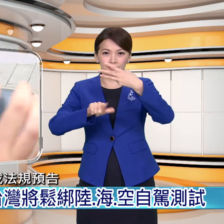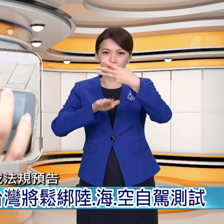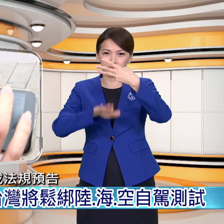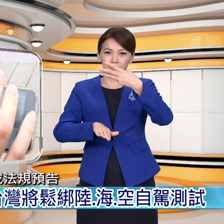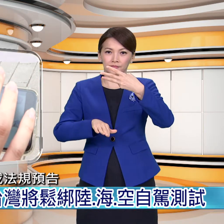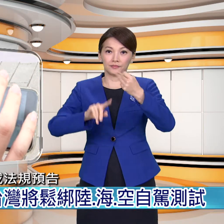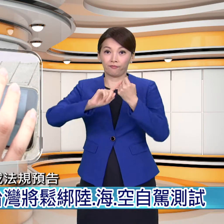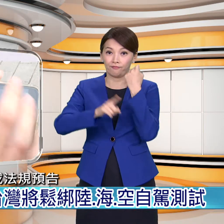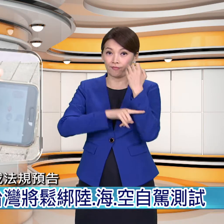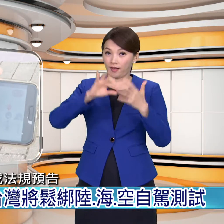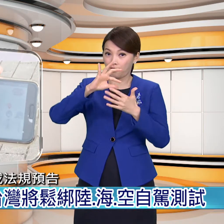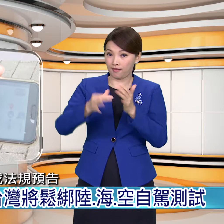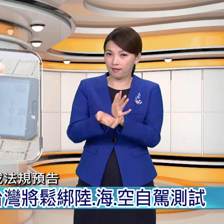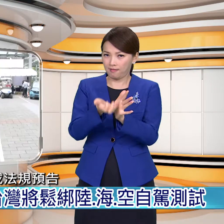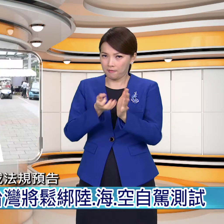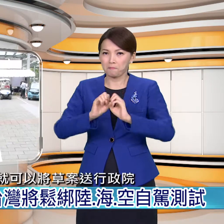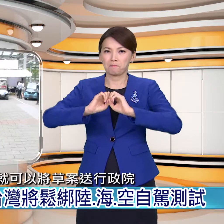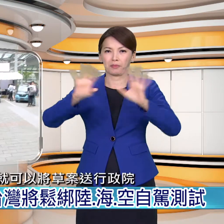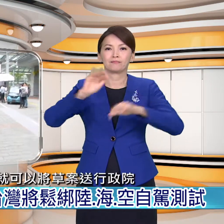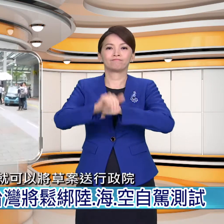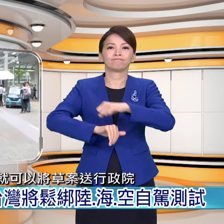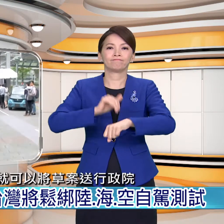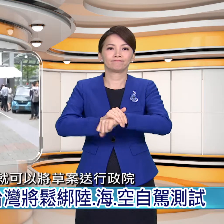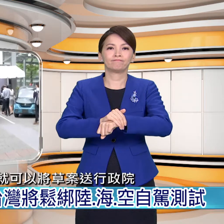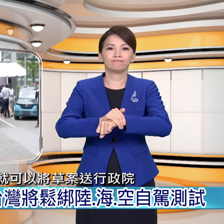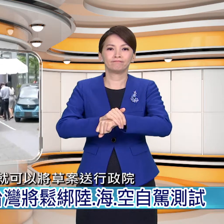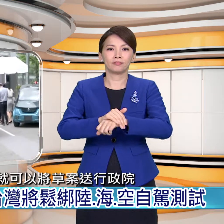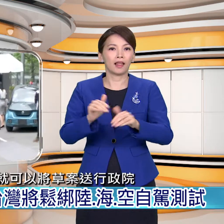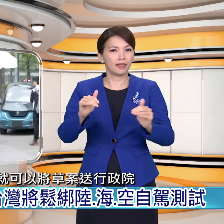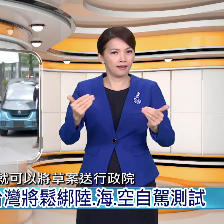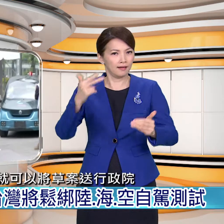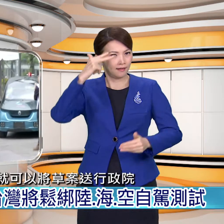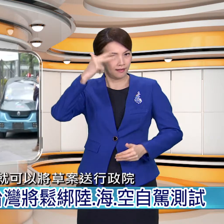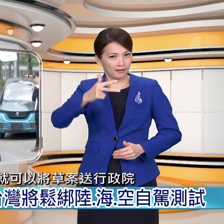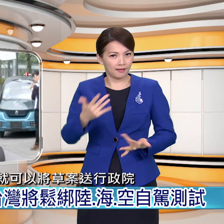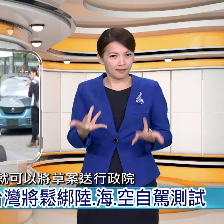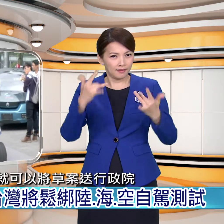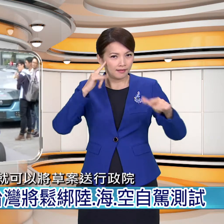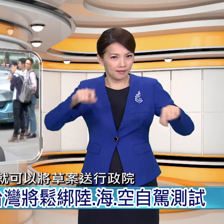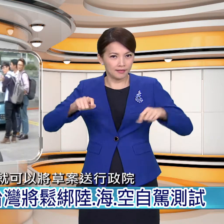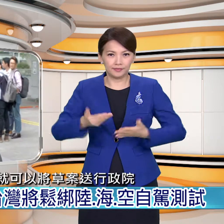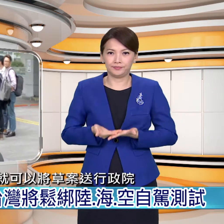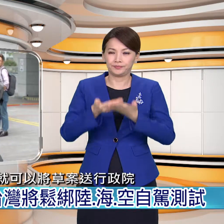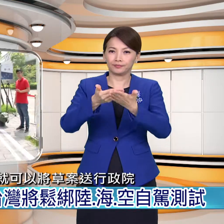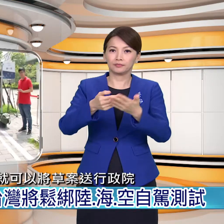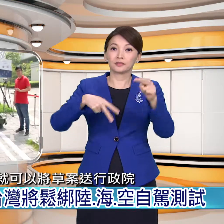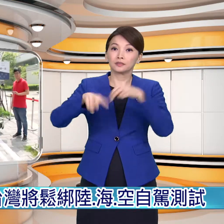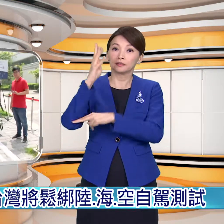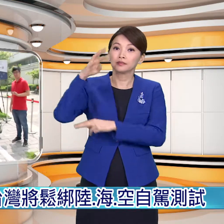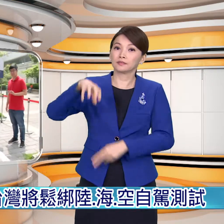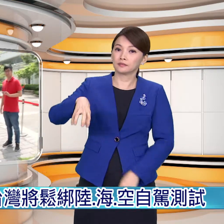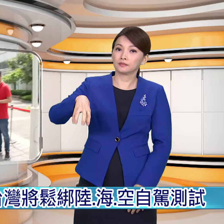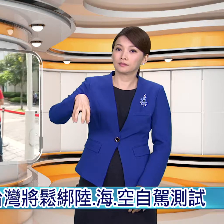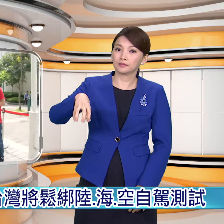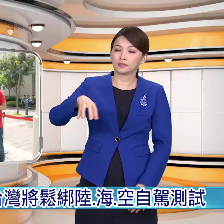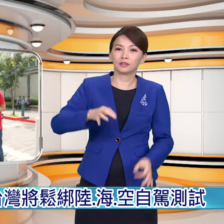成了法规预告，最快下个礼拜就可以将草案送到行政院。经济部表